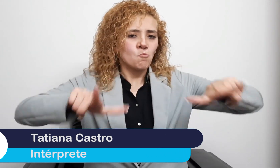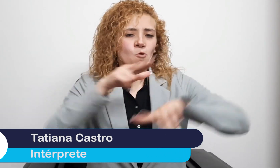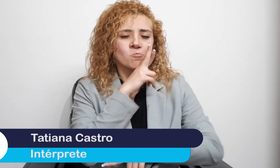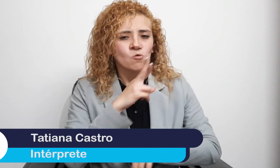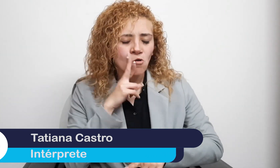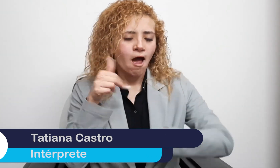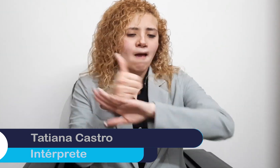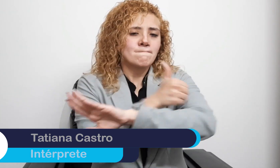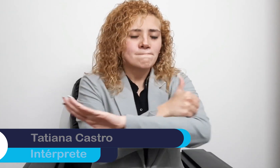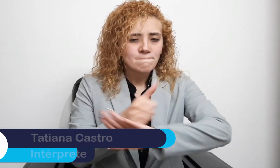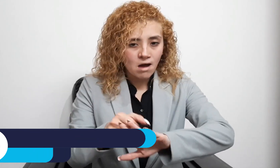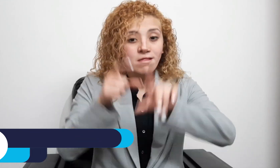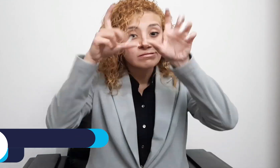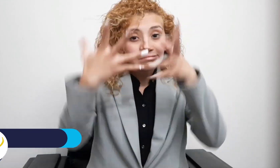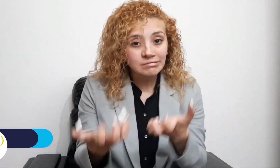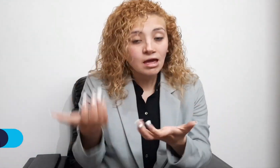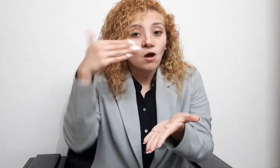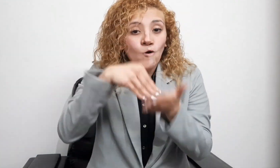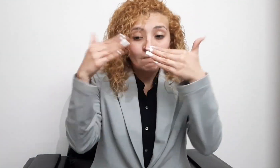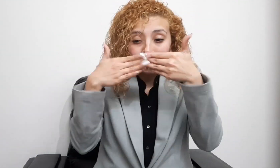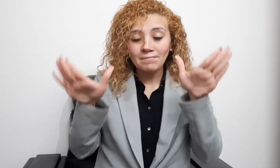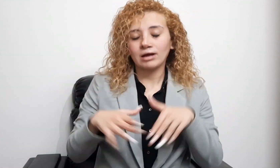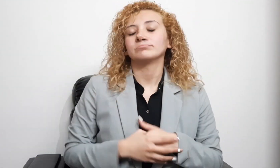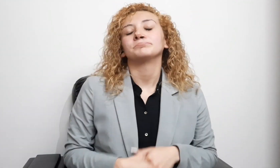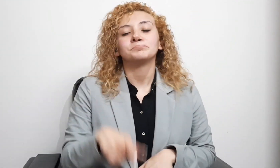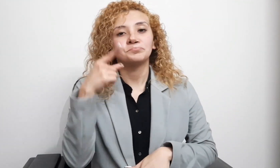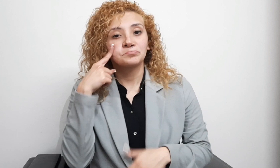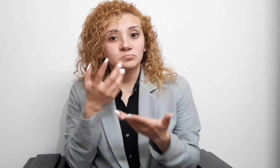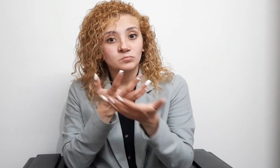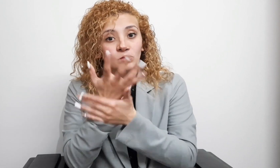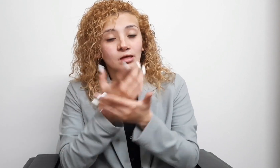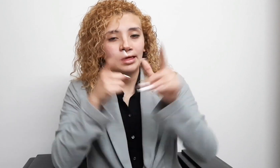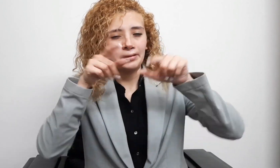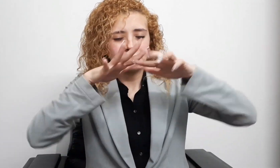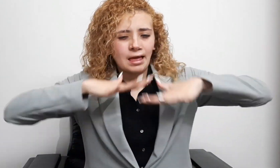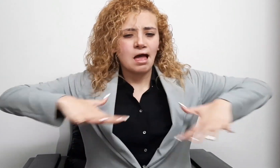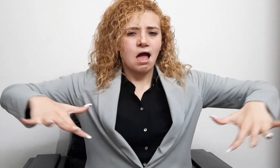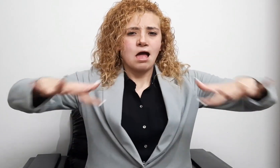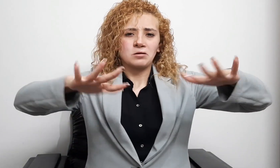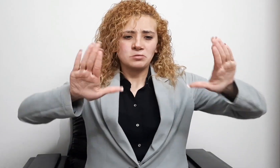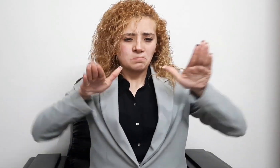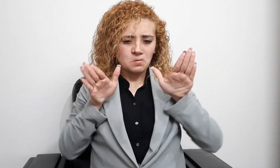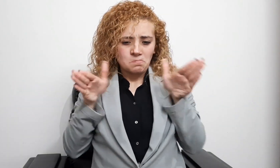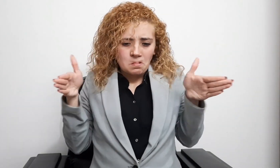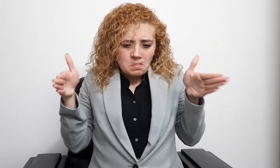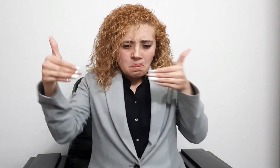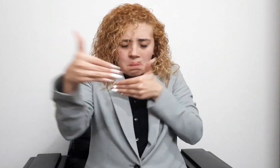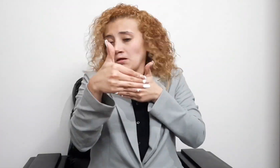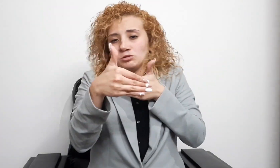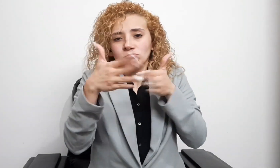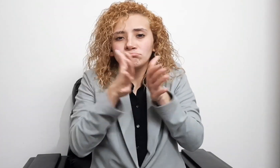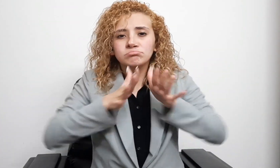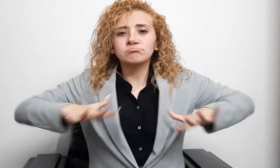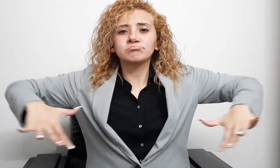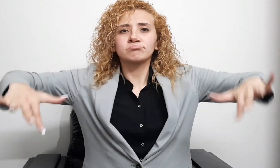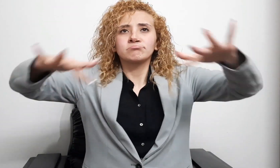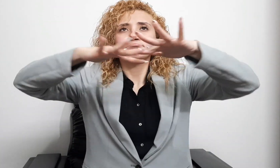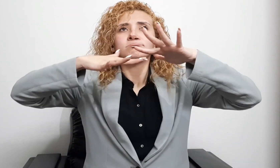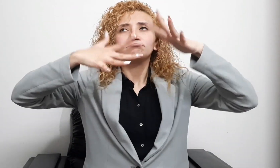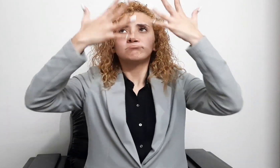esperan reactivar su actividad económica en los próximos días. Se sugiere utilizar terrazas, espacios abiertos y algunas zonas al